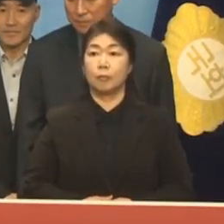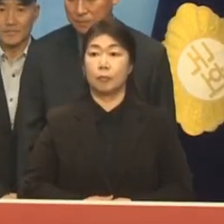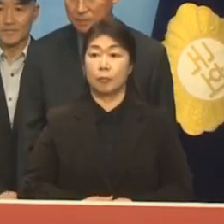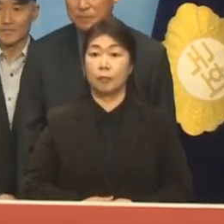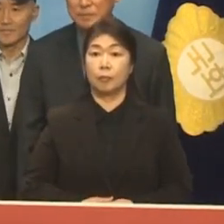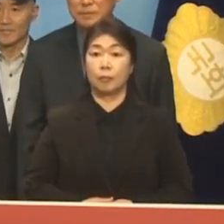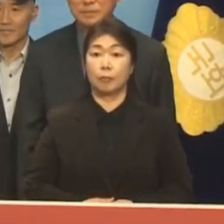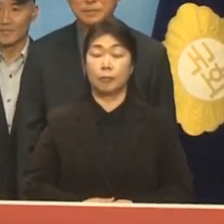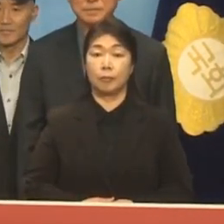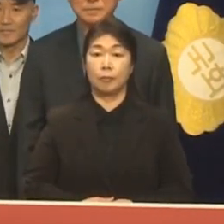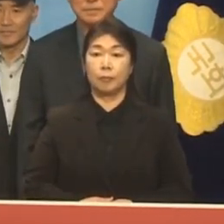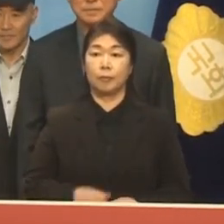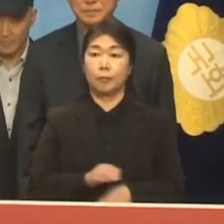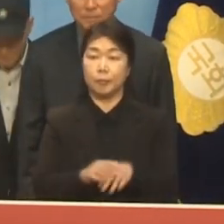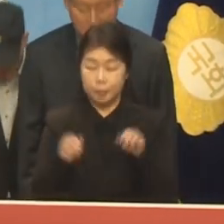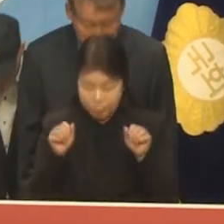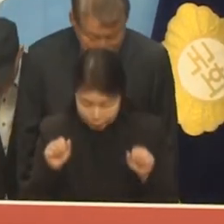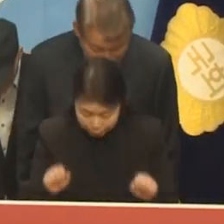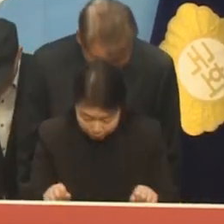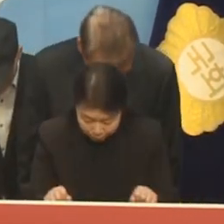예, 사렷 경애.